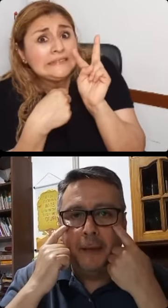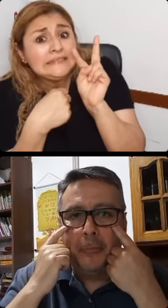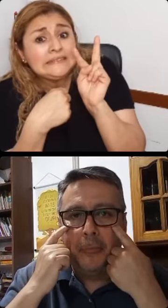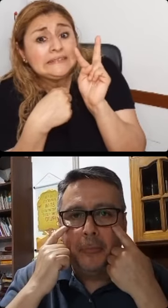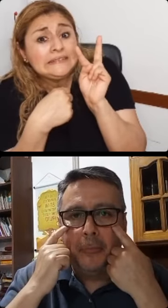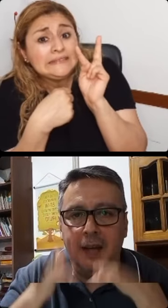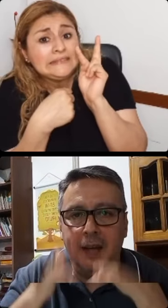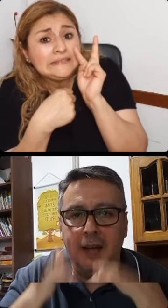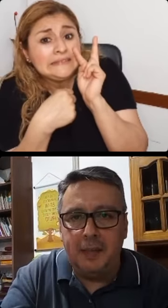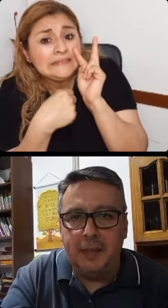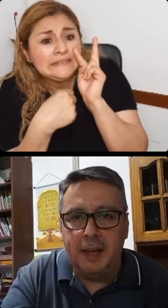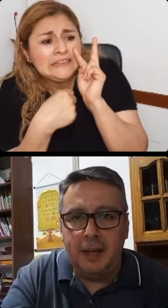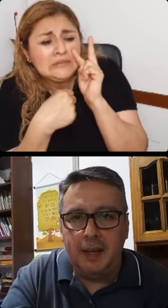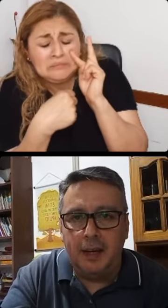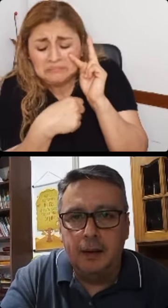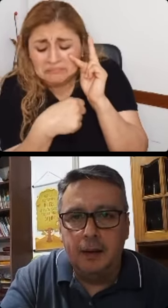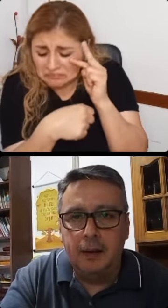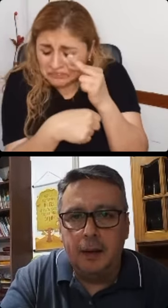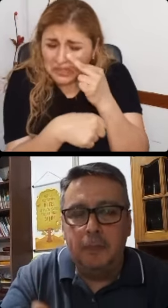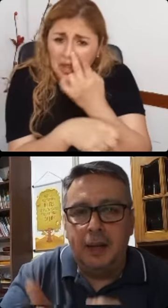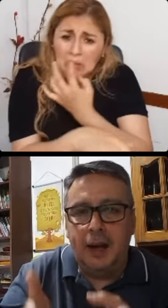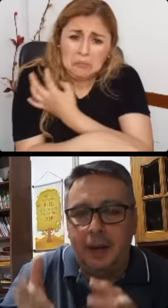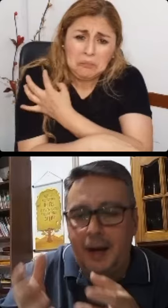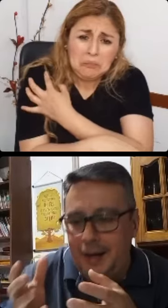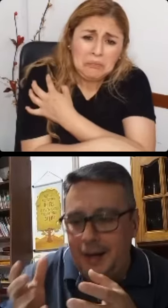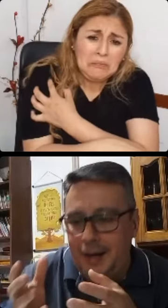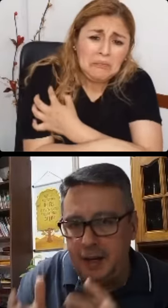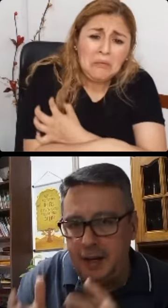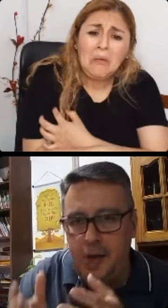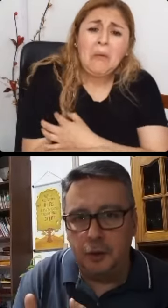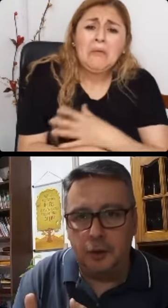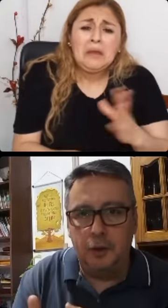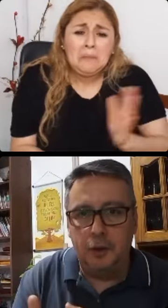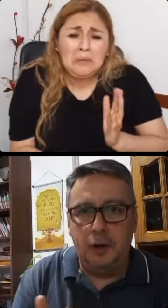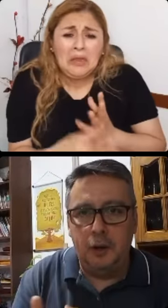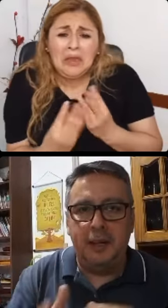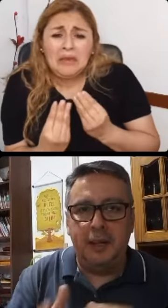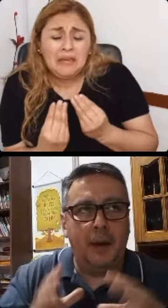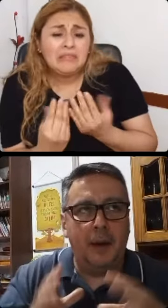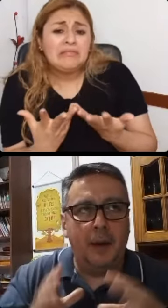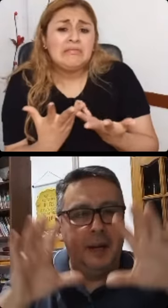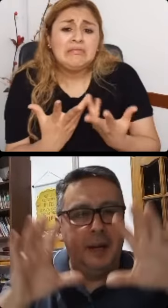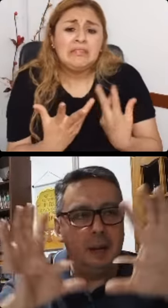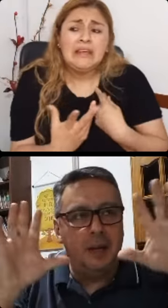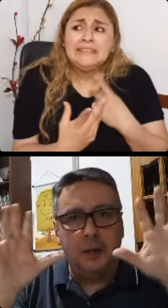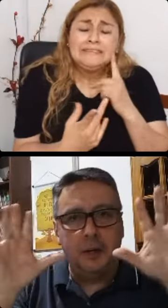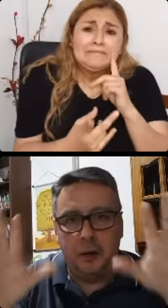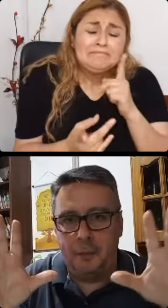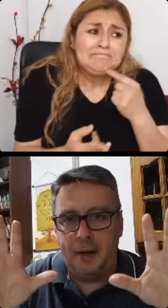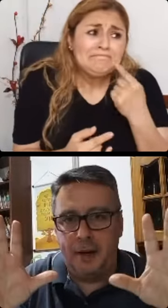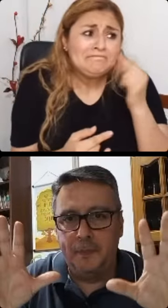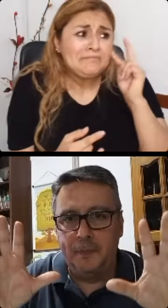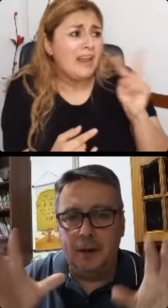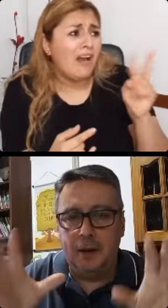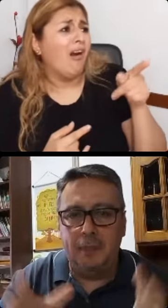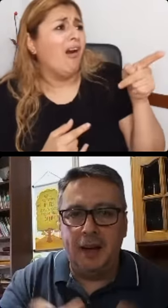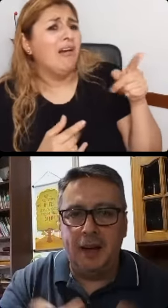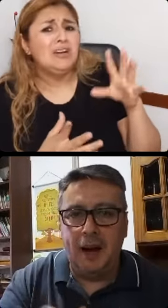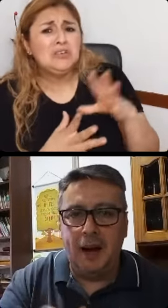mirada miraba la miseria miraba el miedo miraba a un enemigo enorme